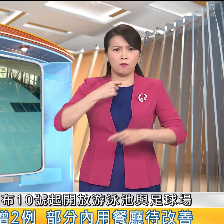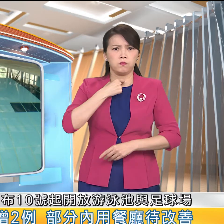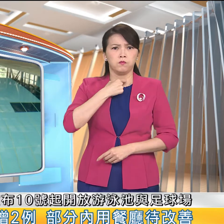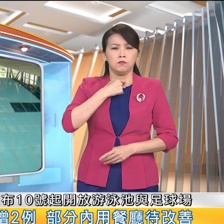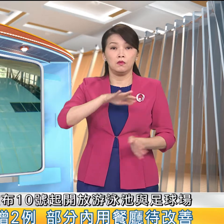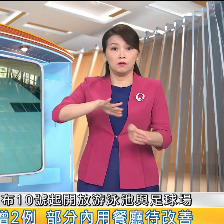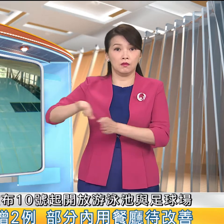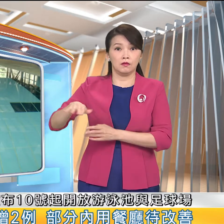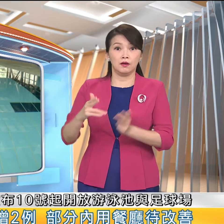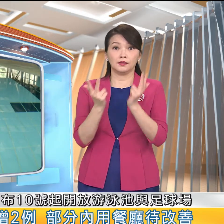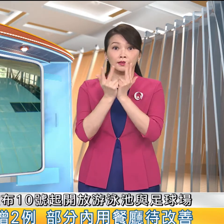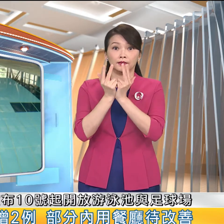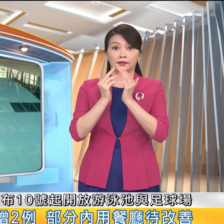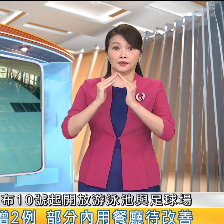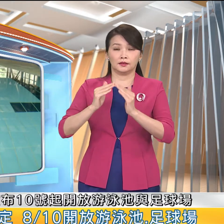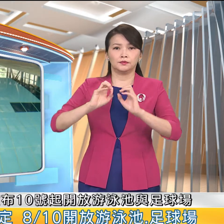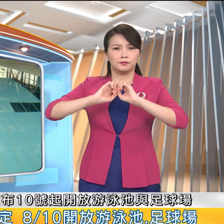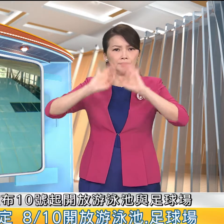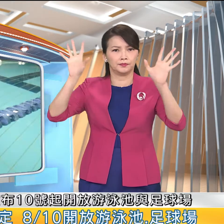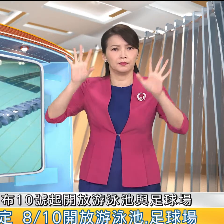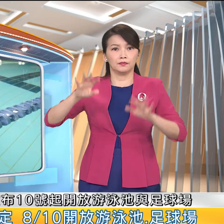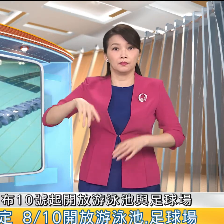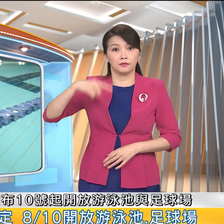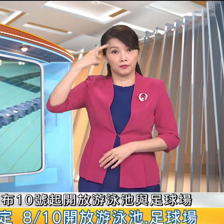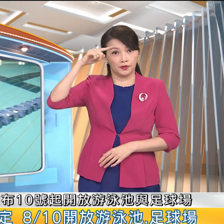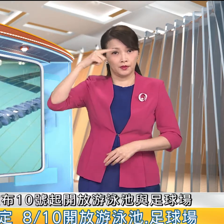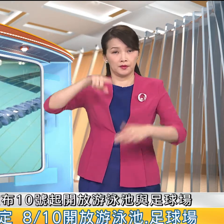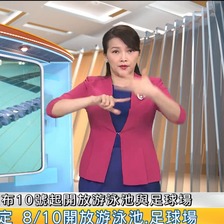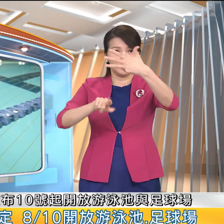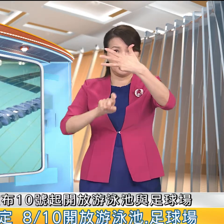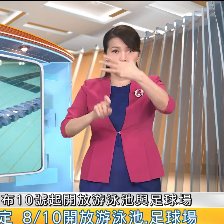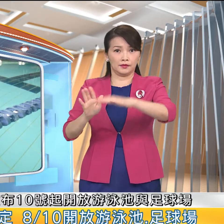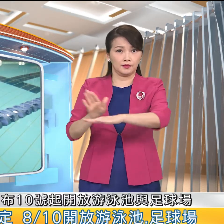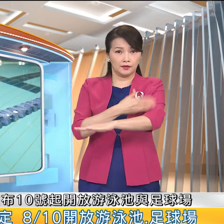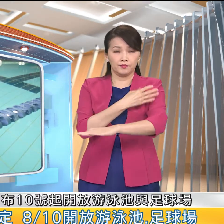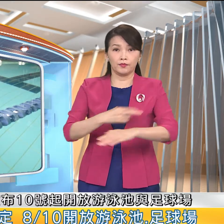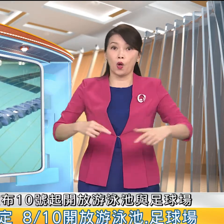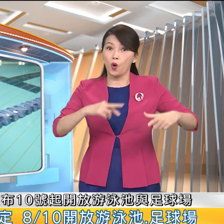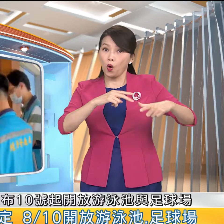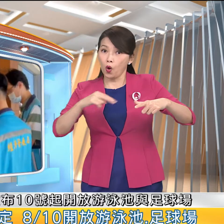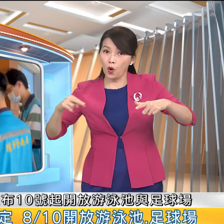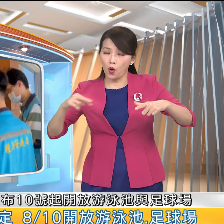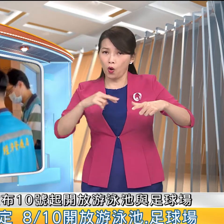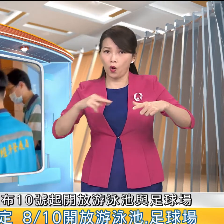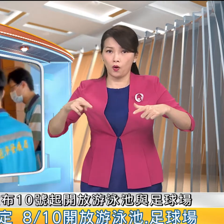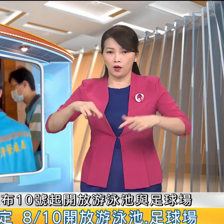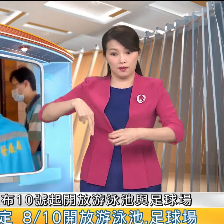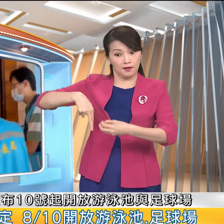而另外，新北市宣布10号起开放游泳池与足球场。